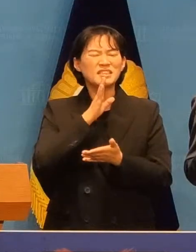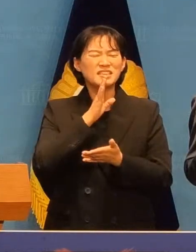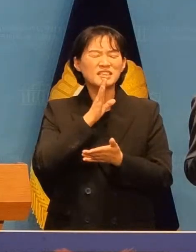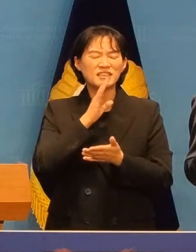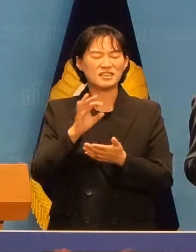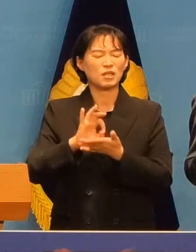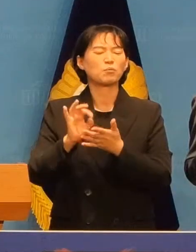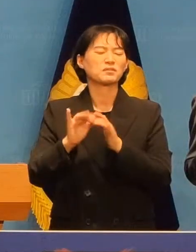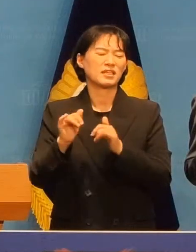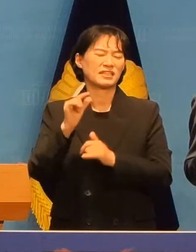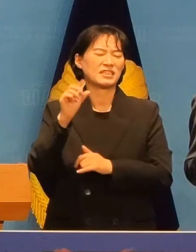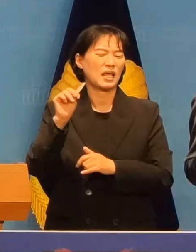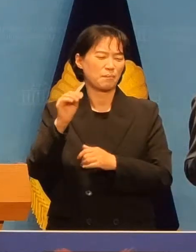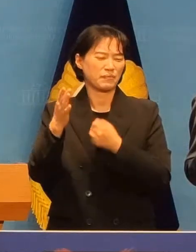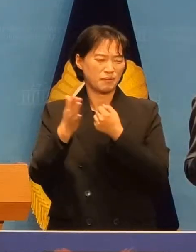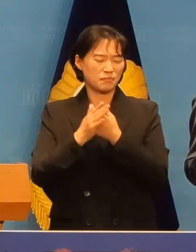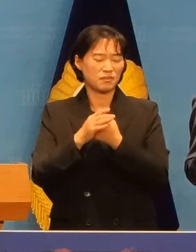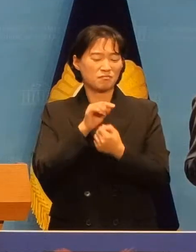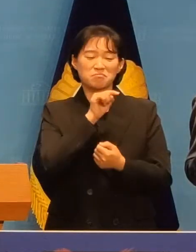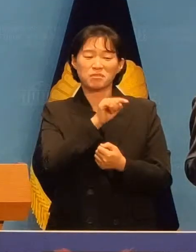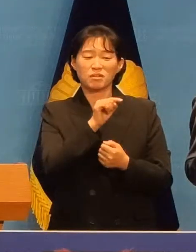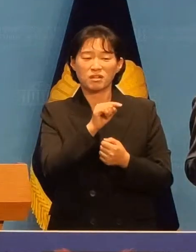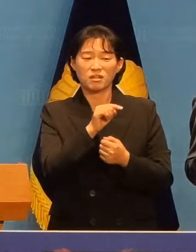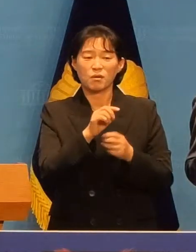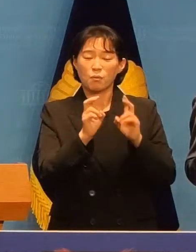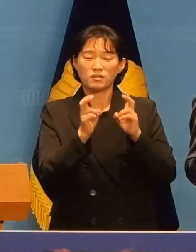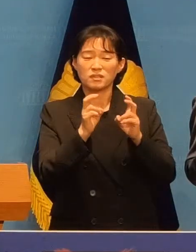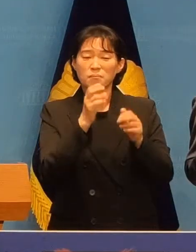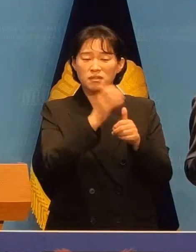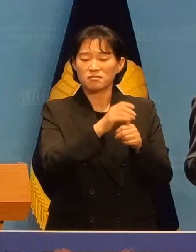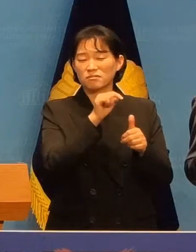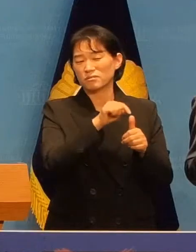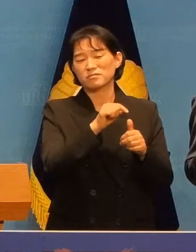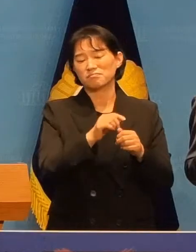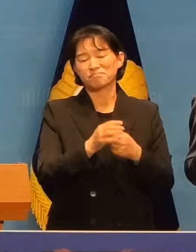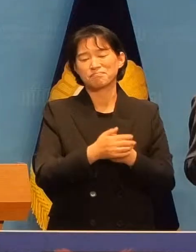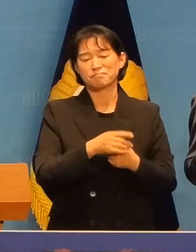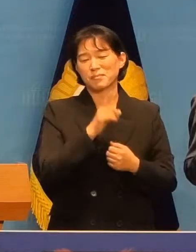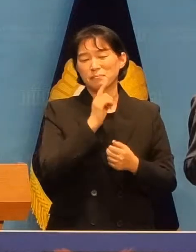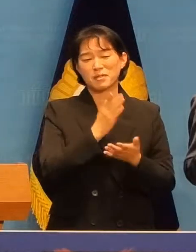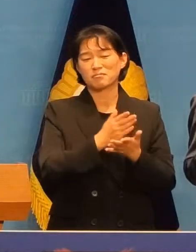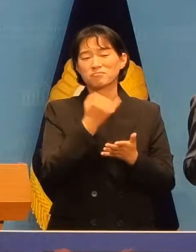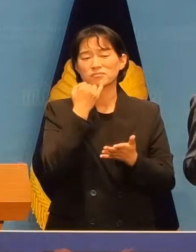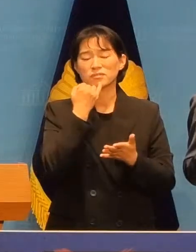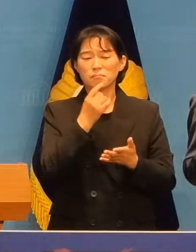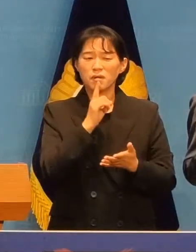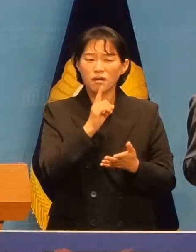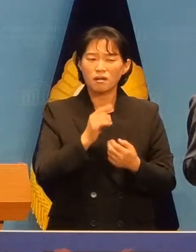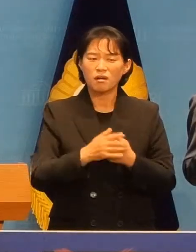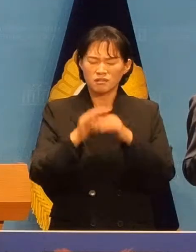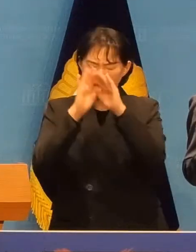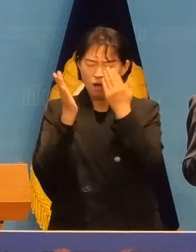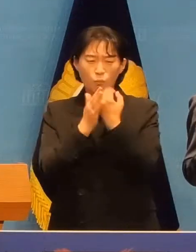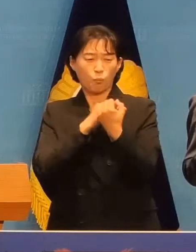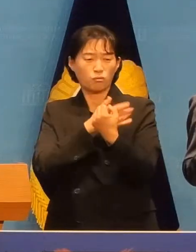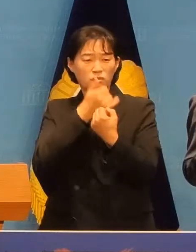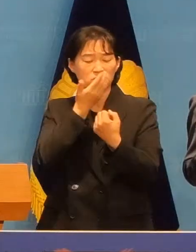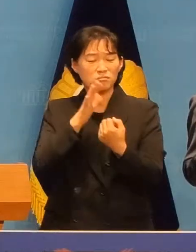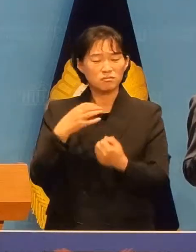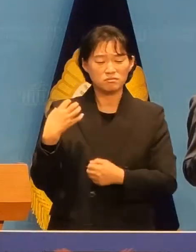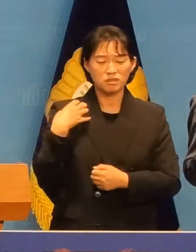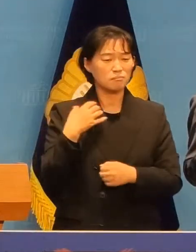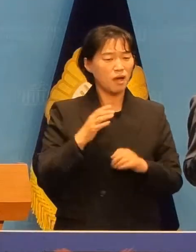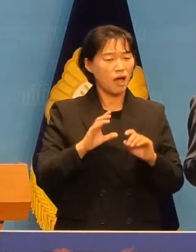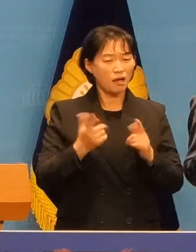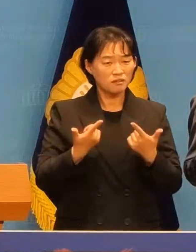GM이라는 것을 인정하는 말입니다. 권한은 모두 쥐고 있으면서 책임은 지지 않겠다는